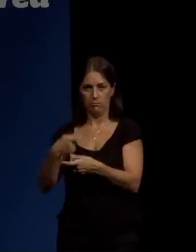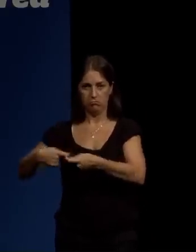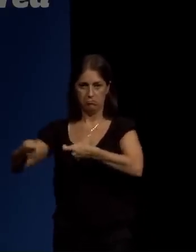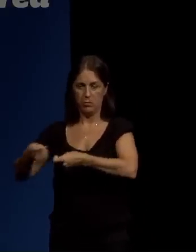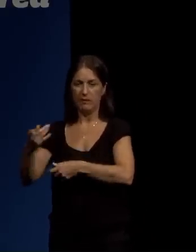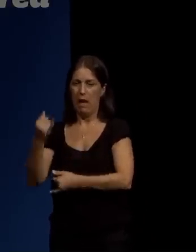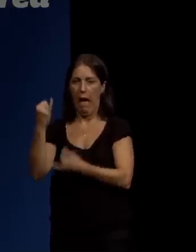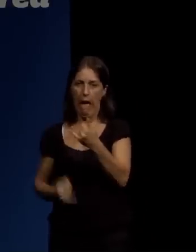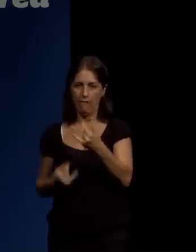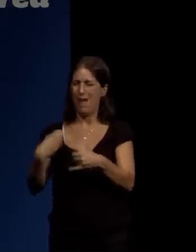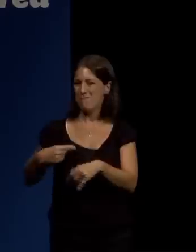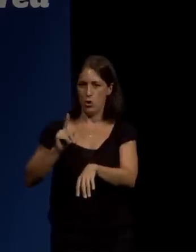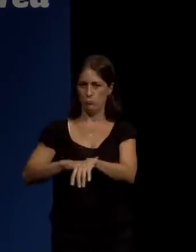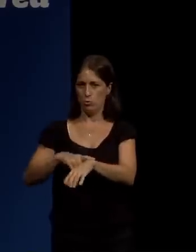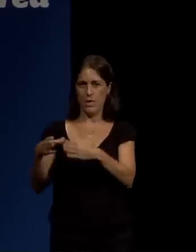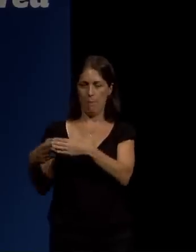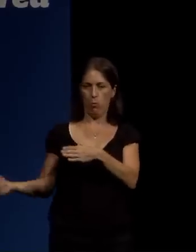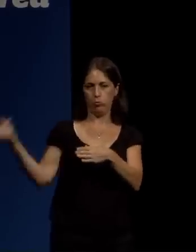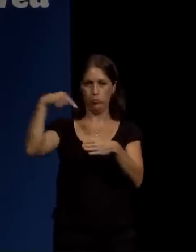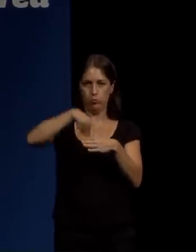en barcos.